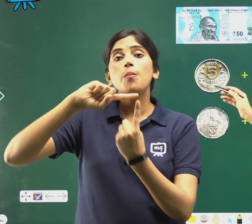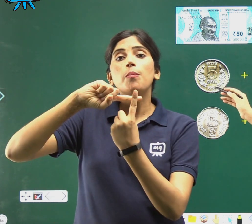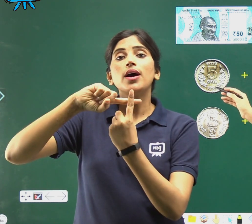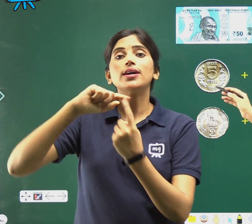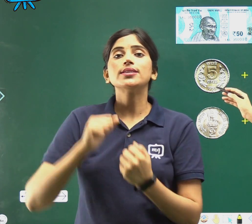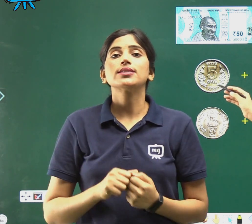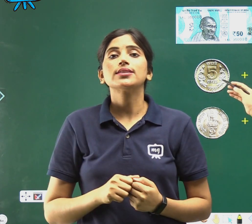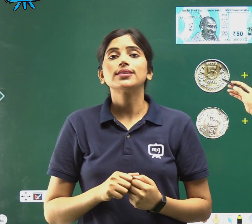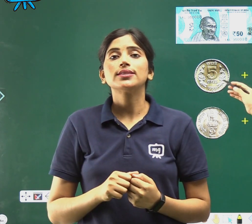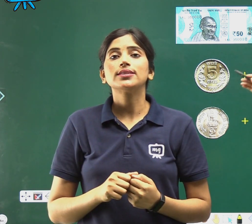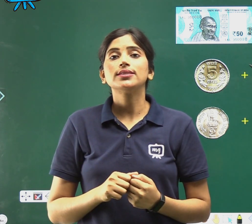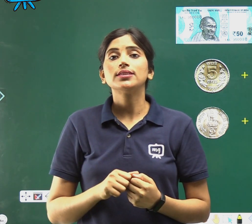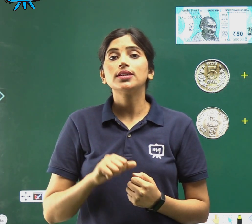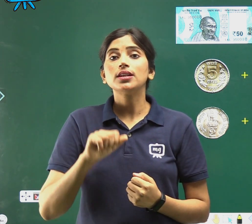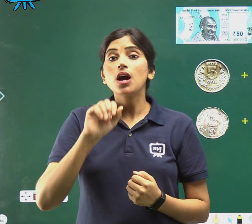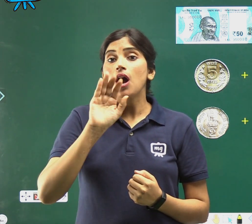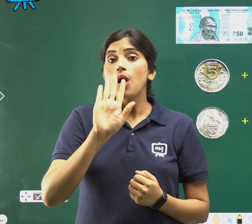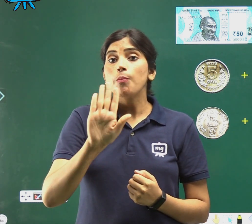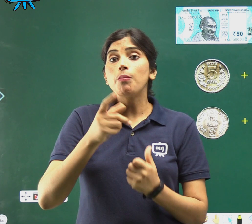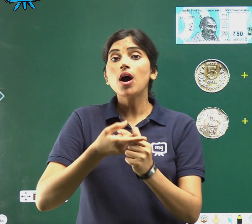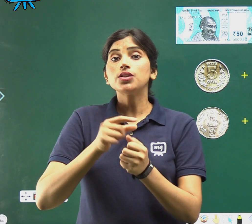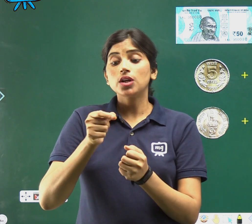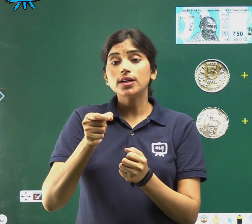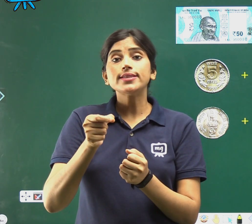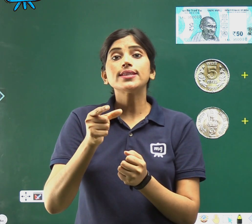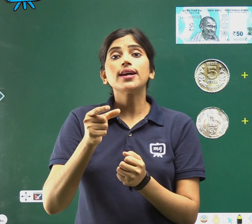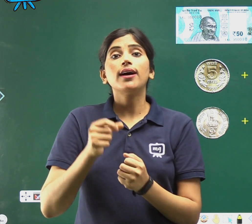प्लस 5 का सिक्का